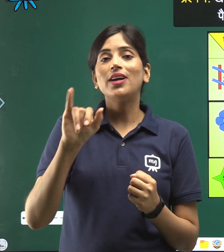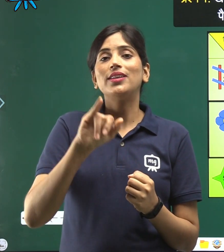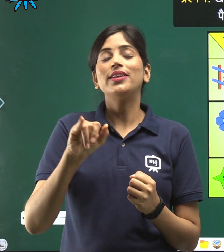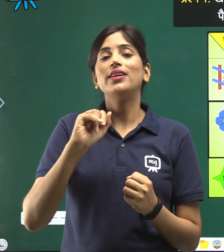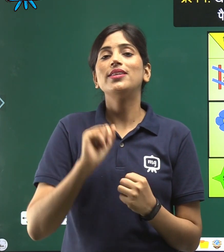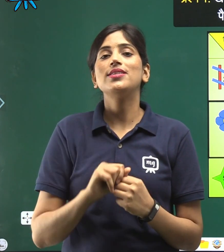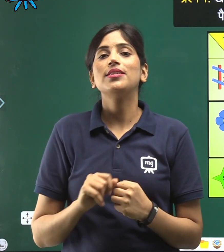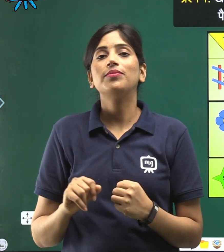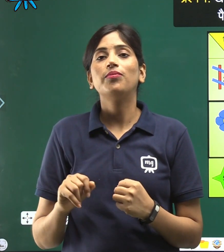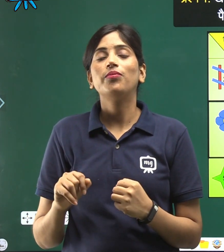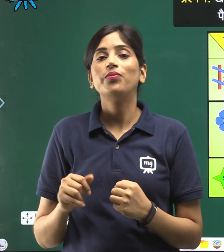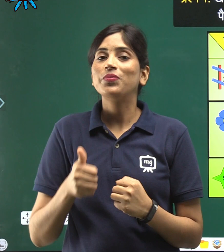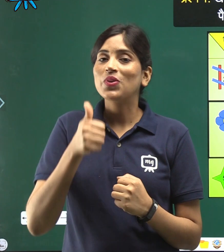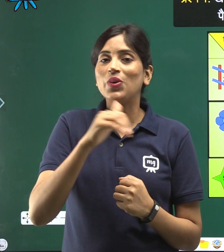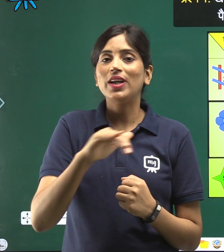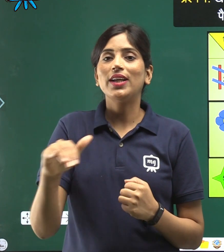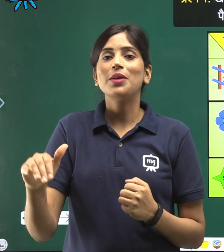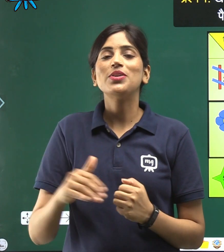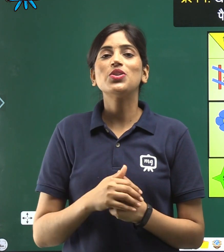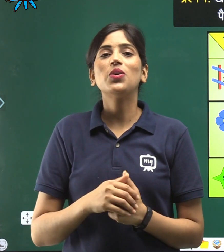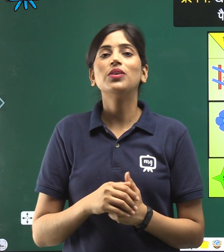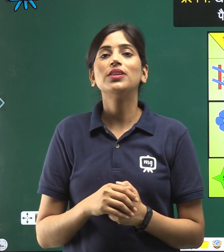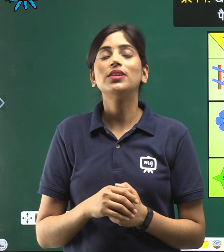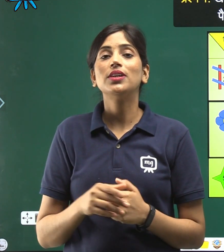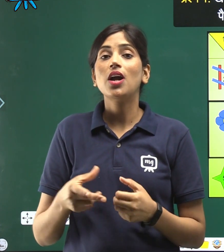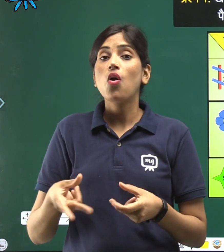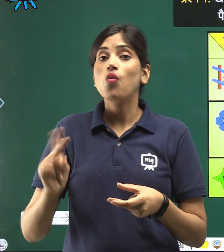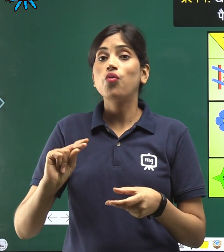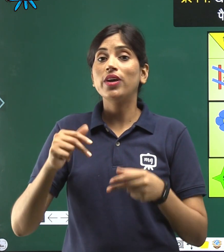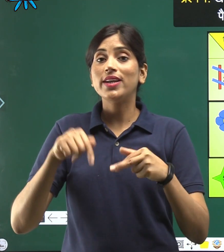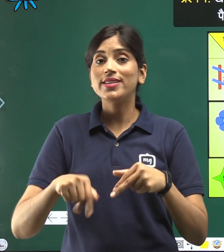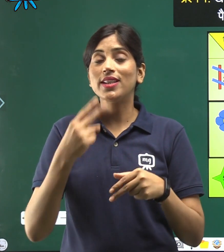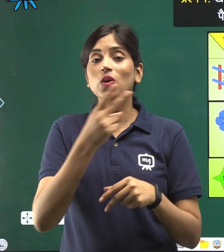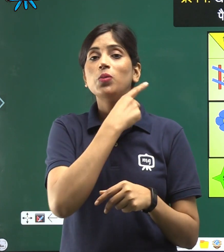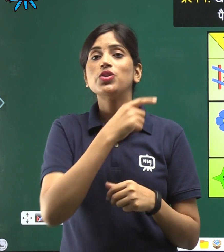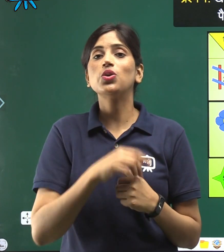36। ठीक है बच्चों, फिर नीचे देखो,